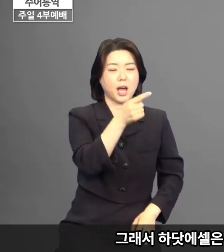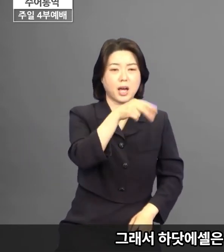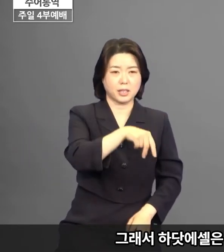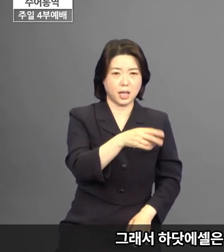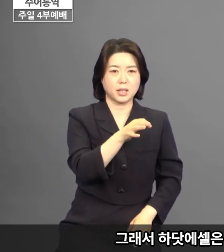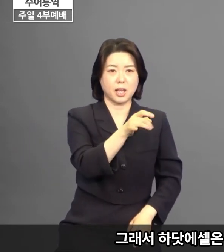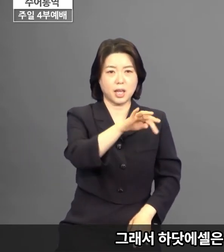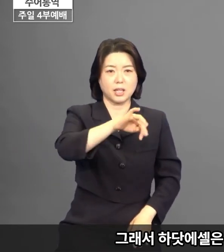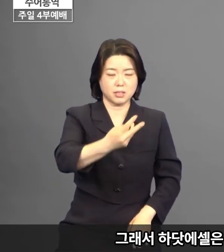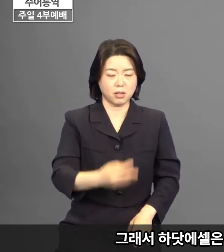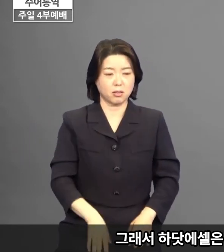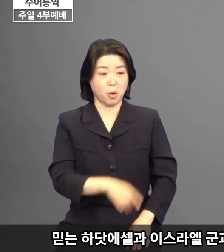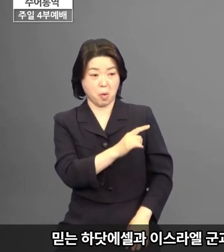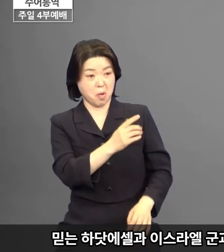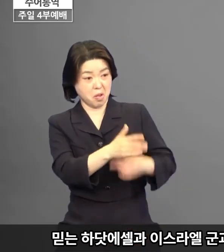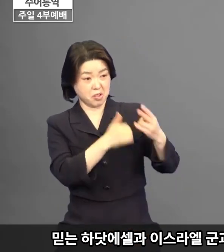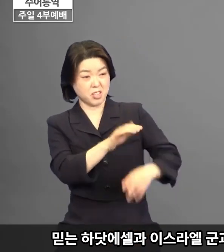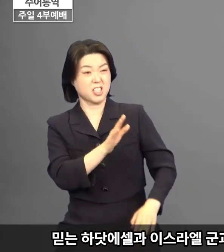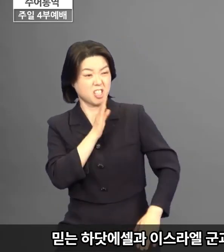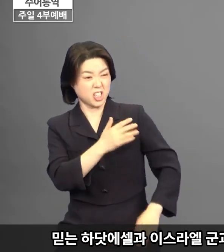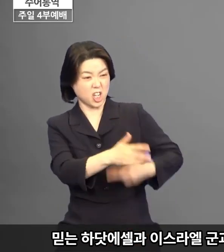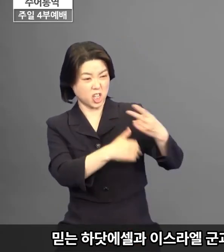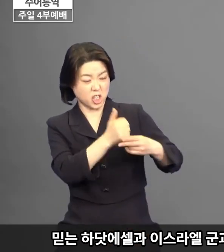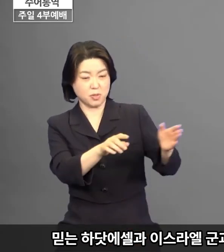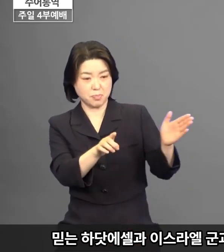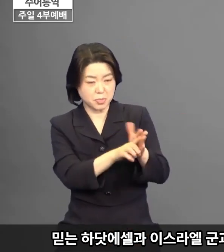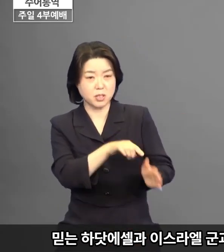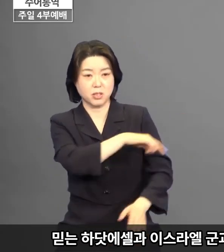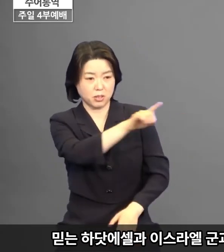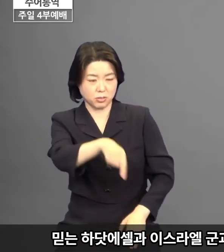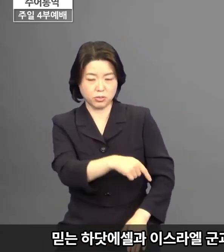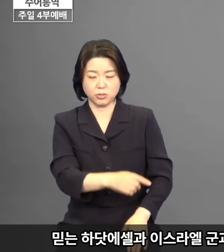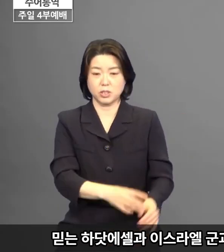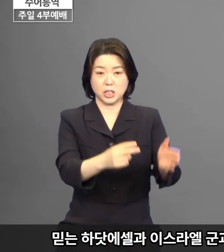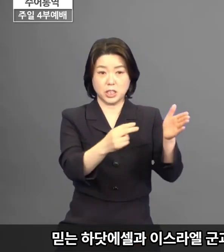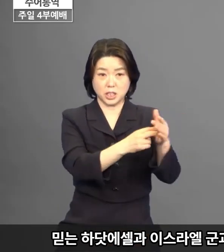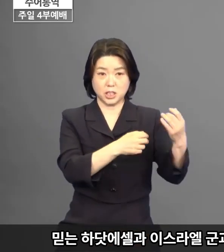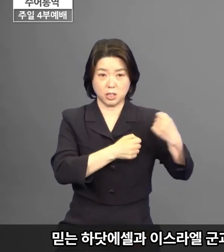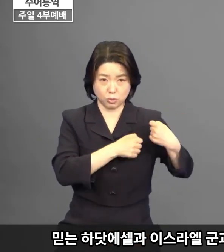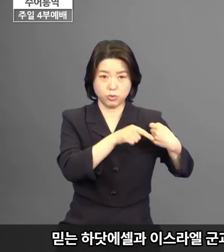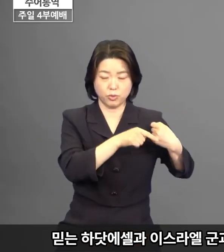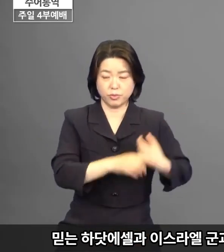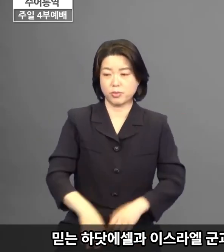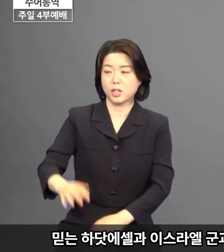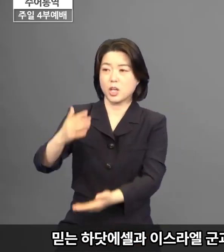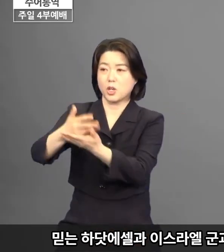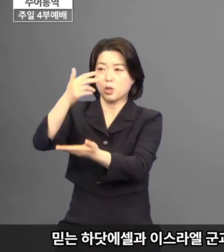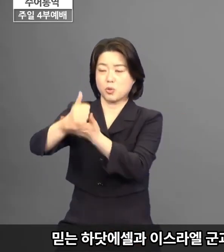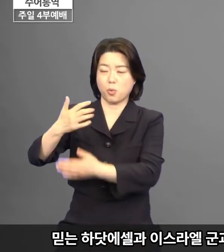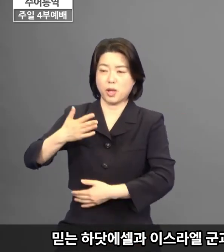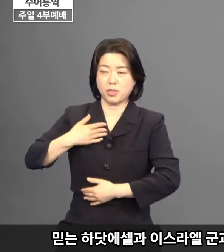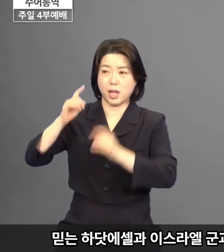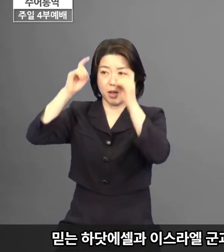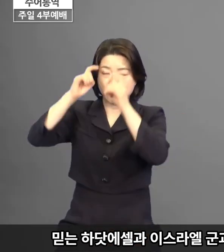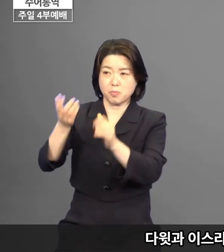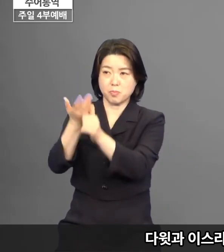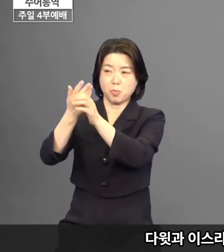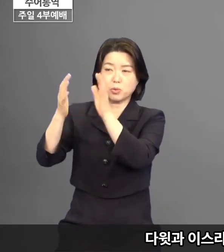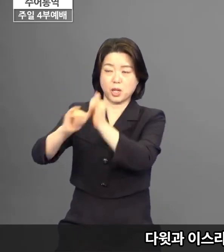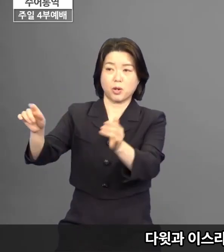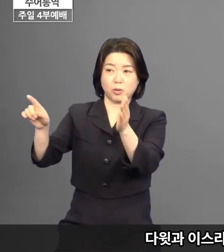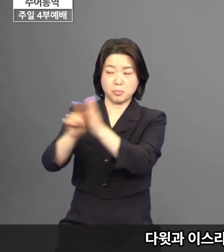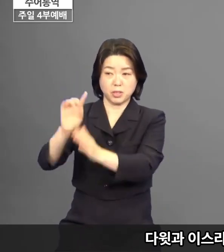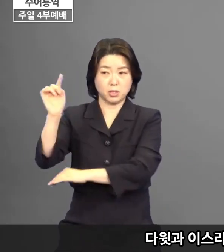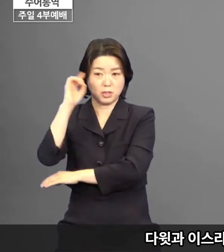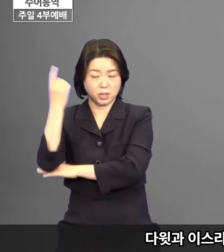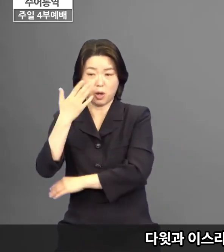하닷이 진짜 신이다 라고 믿는 하닷 에셀과 이 시리아 군과 여호와는 나의 목자시다라고 믿는